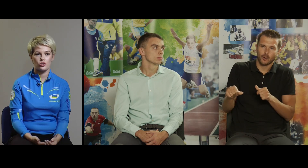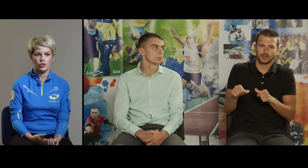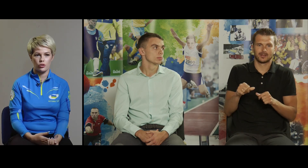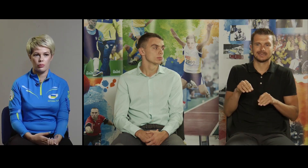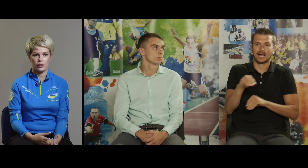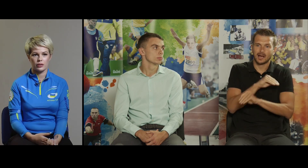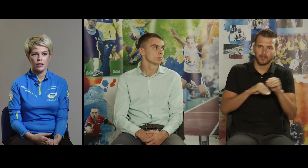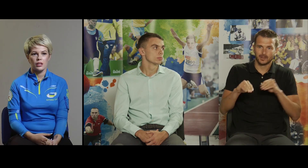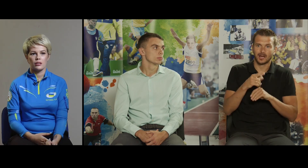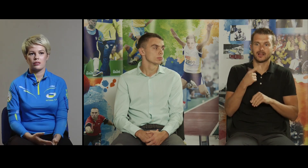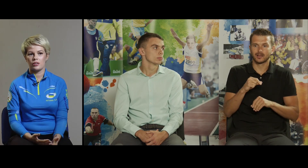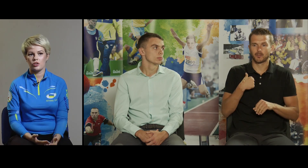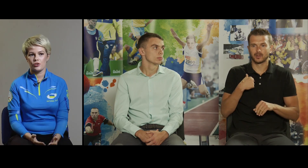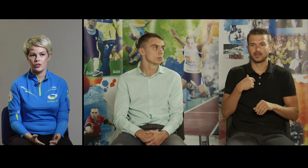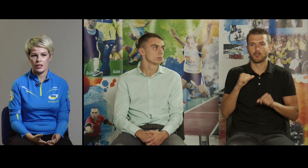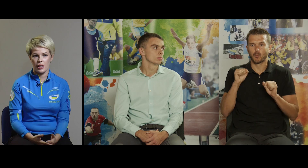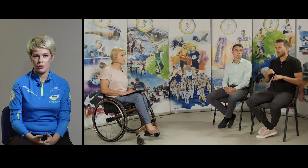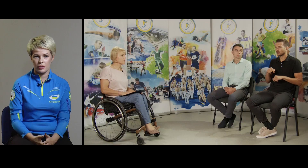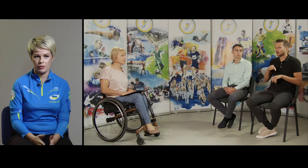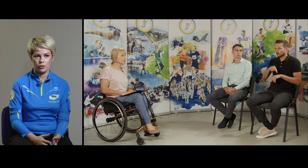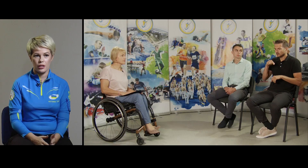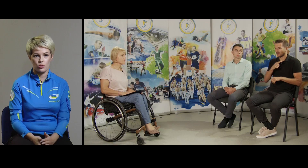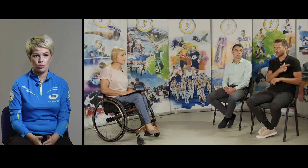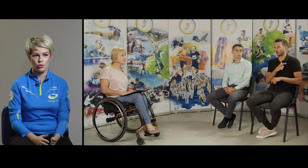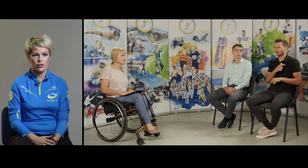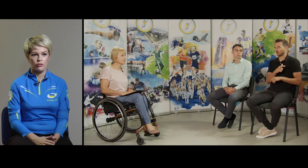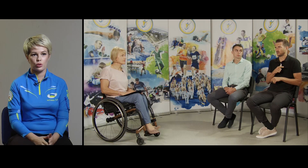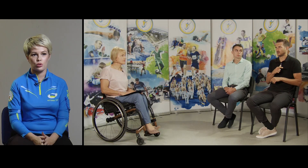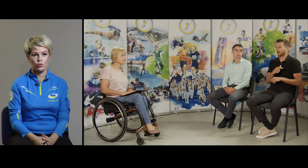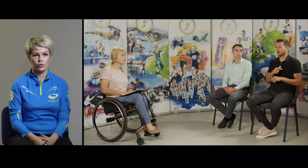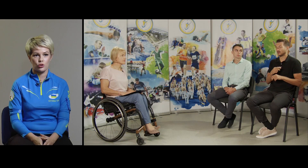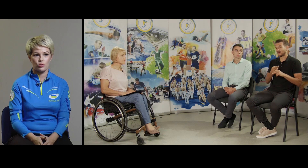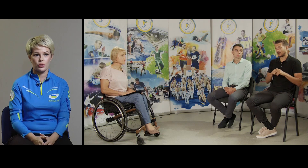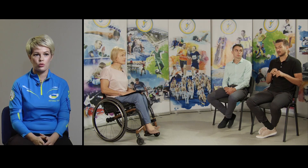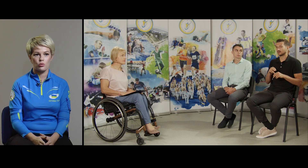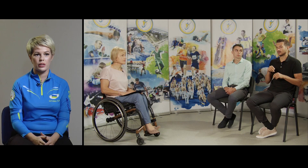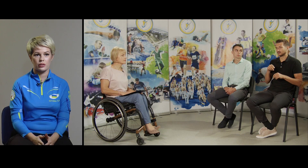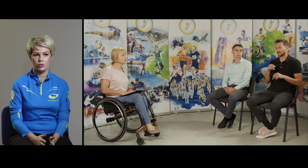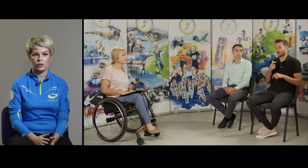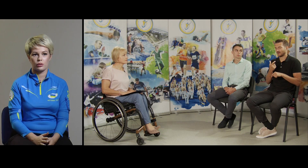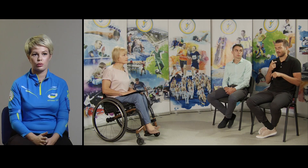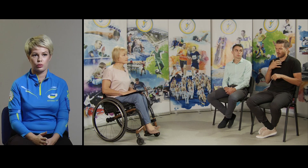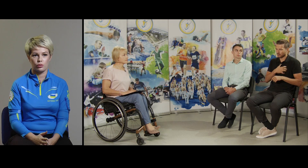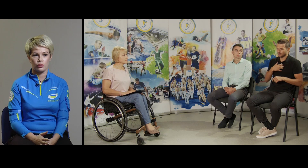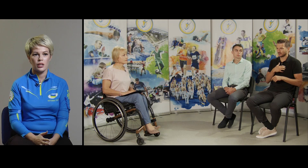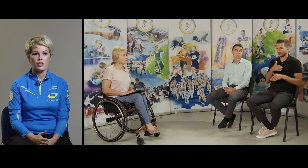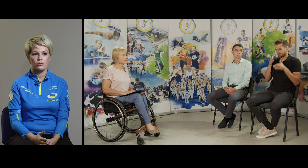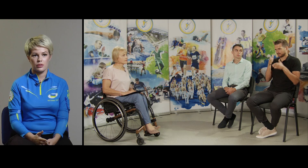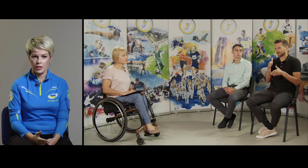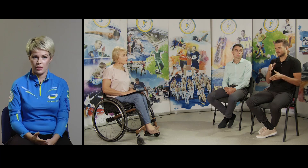жестикуляції інших команд. Інші схеми одразу використовувати, щоб ми розуміли одне